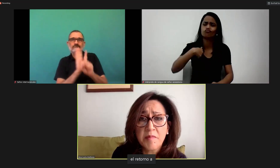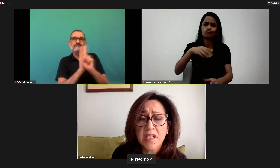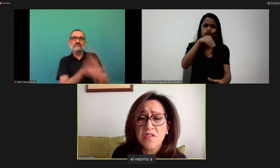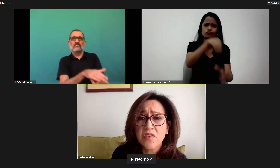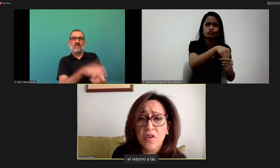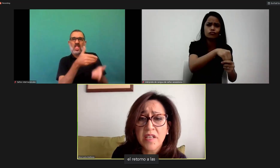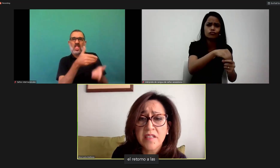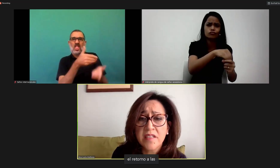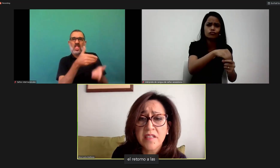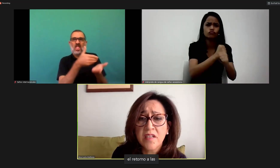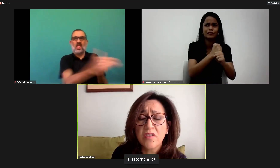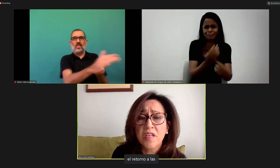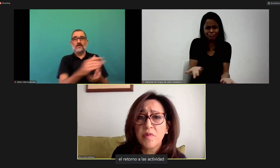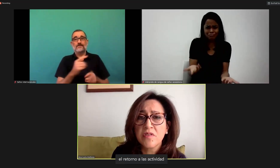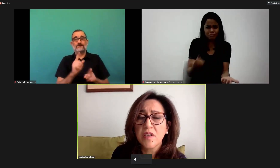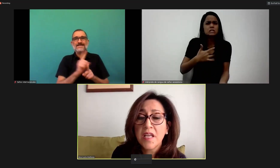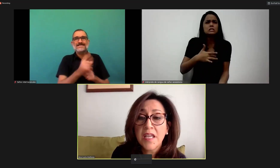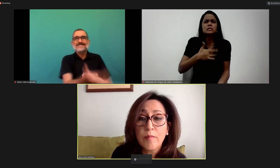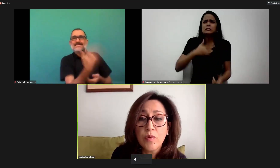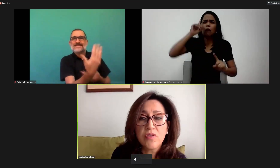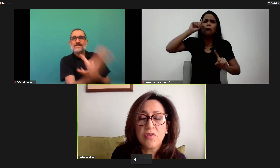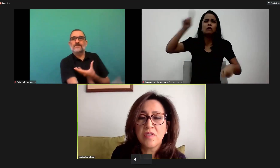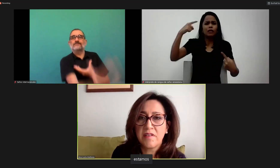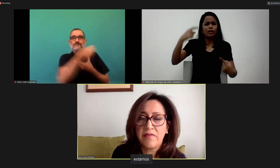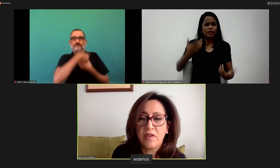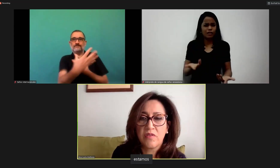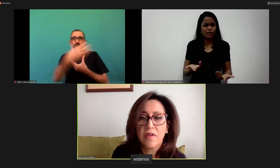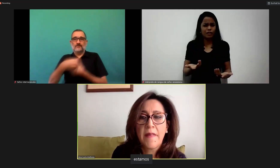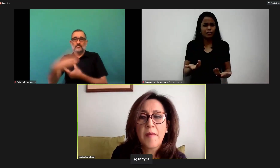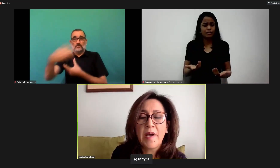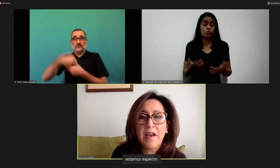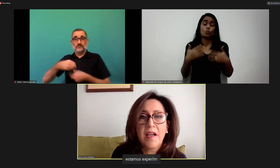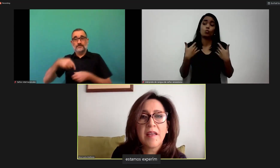de discriminación, estereotipos y muchos